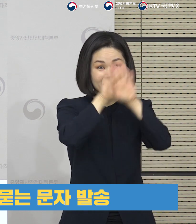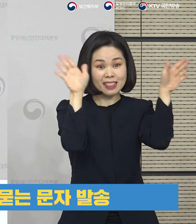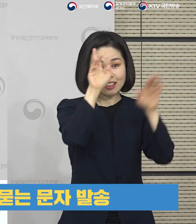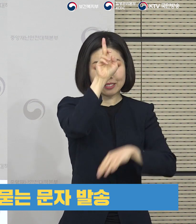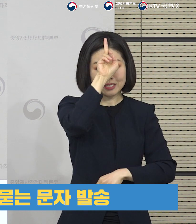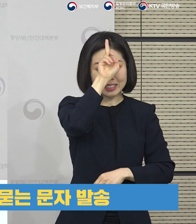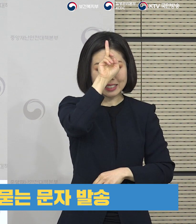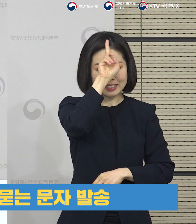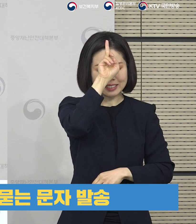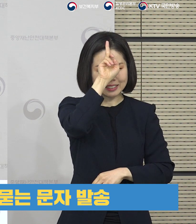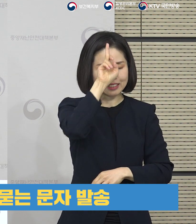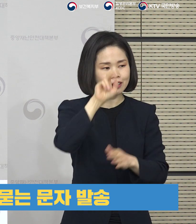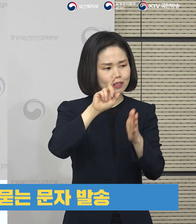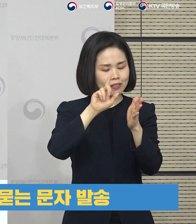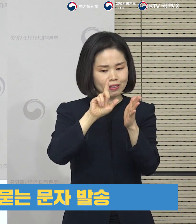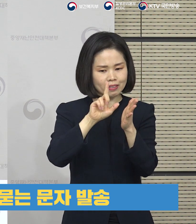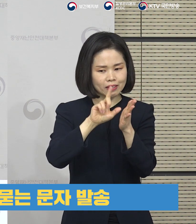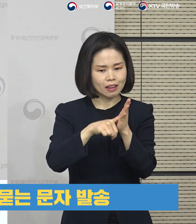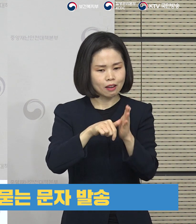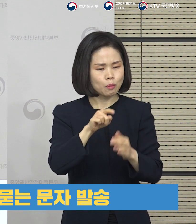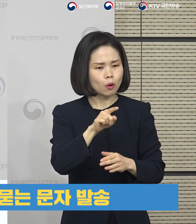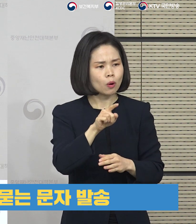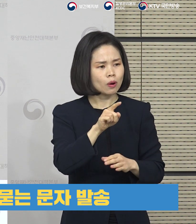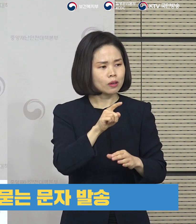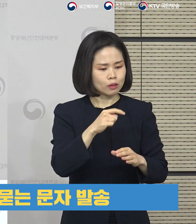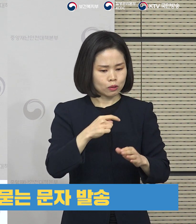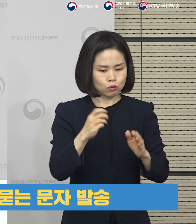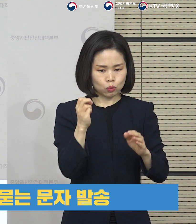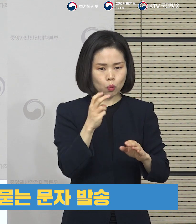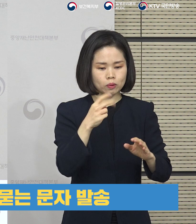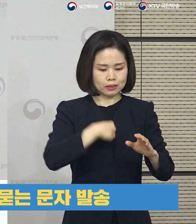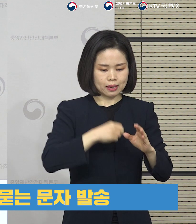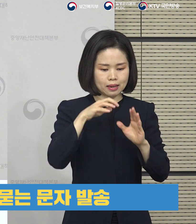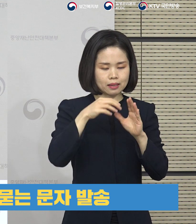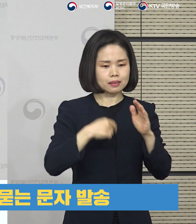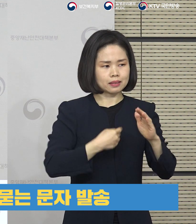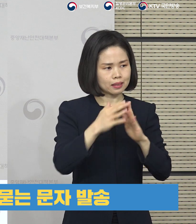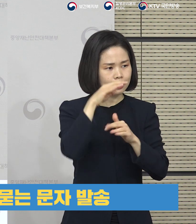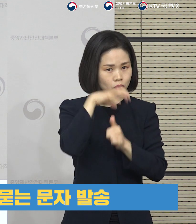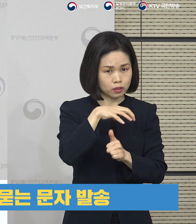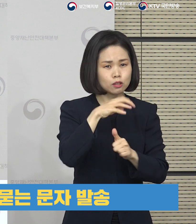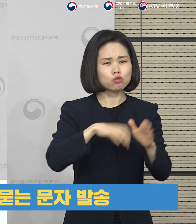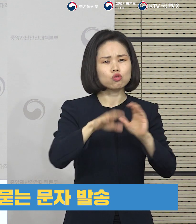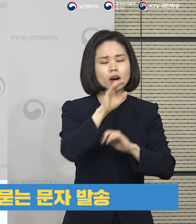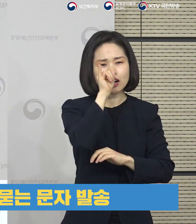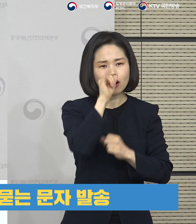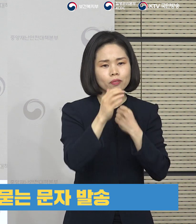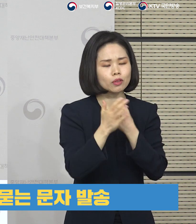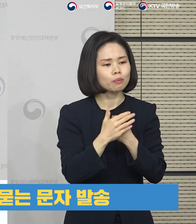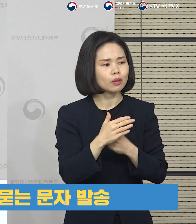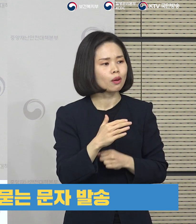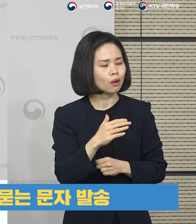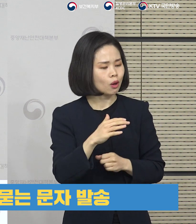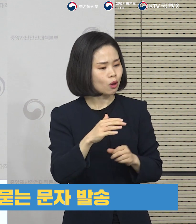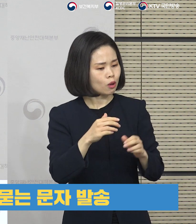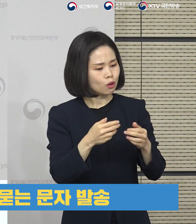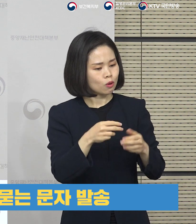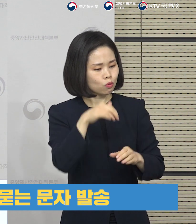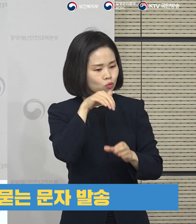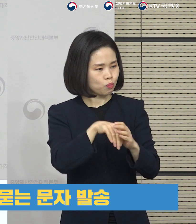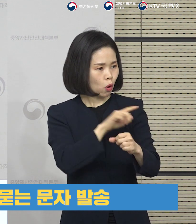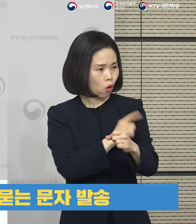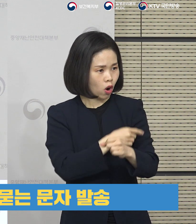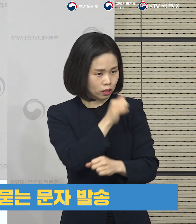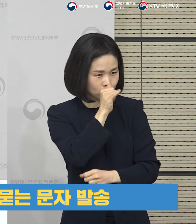선거 하루 전인 내일 12시 기준으로 한 번 더 추가된 자가격리자가 있기 때문에 또